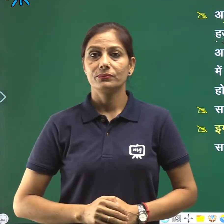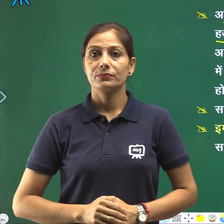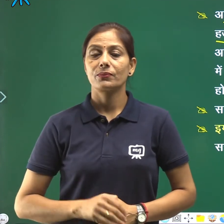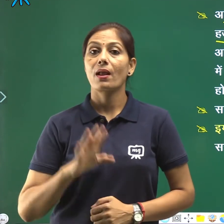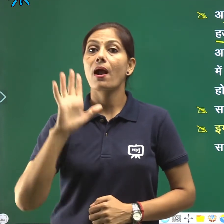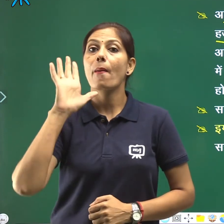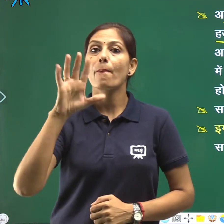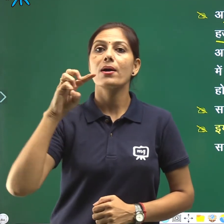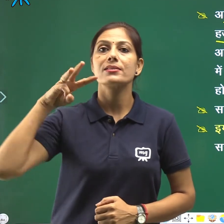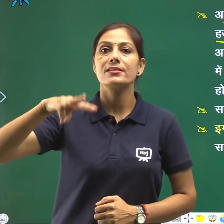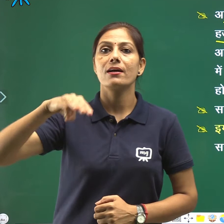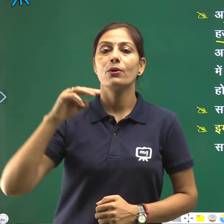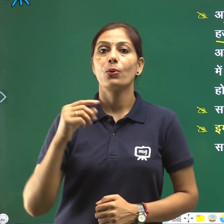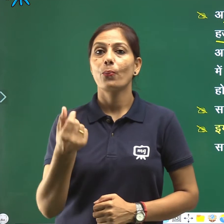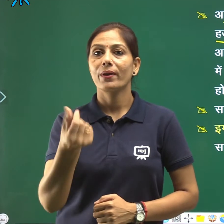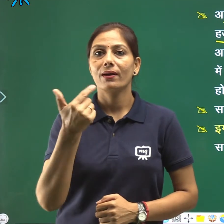5,000 रुपये का